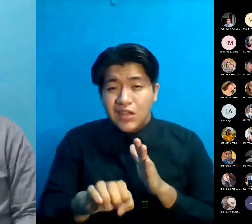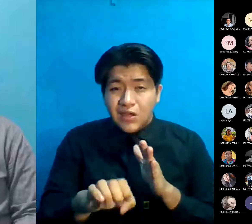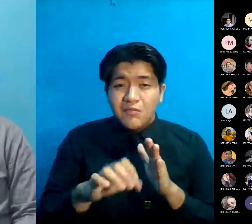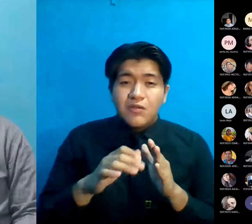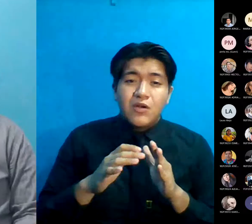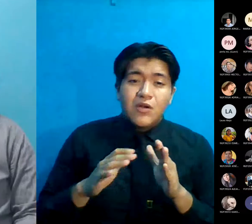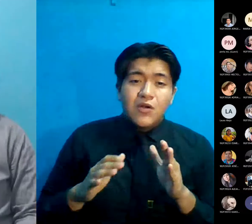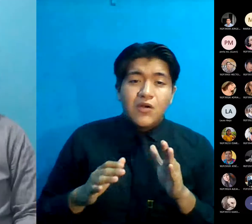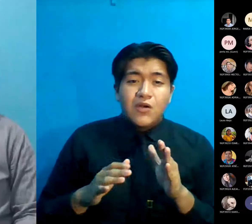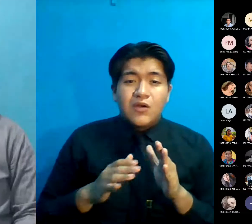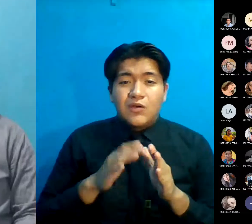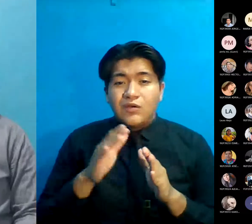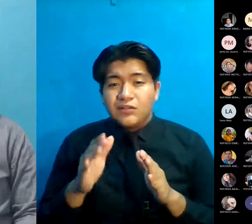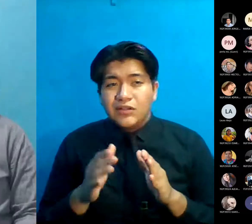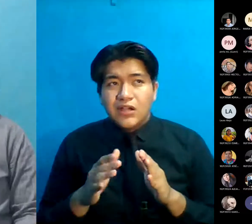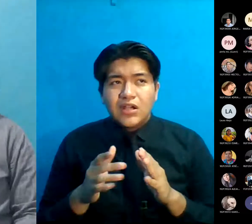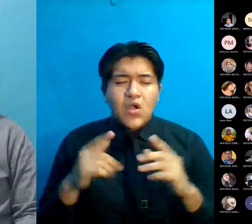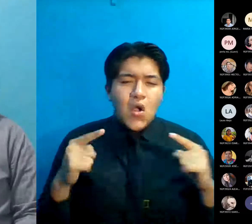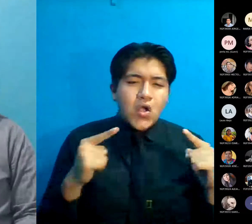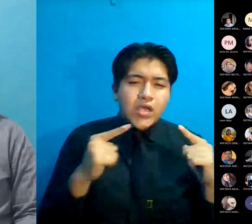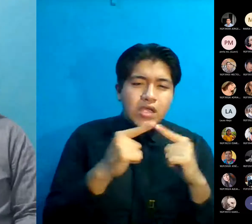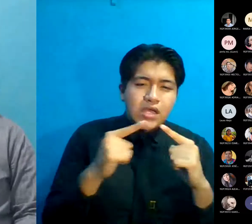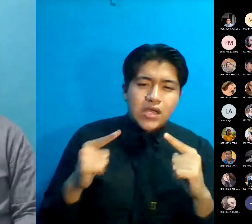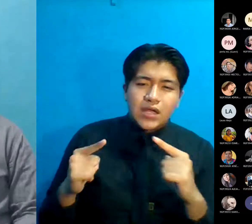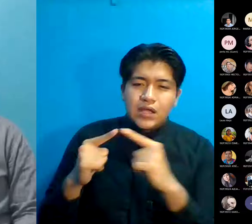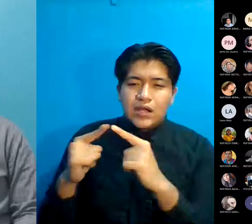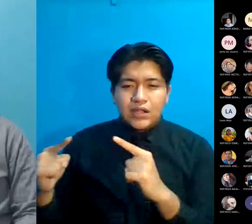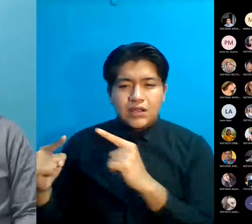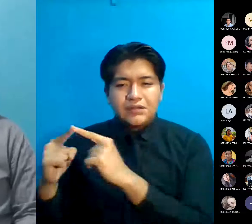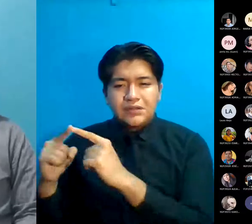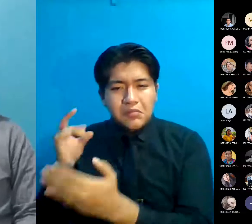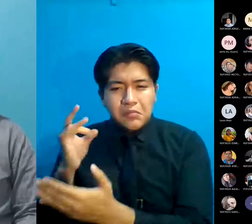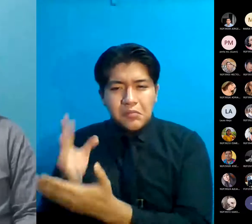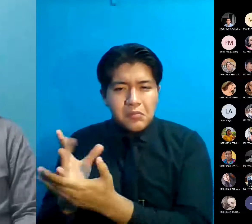por mencionar solamente algunas denominaciones, testigos de Jehová,